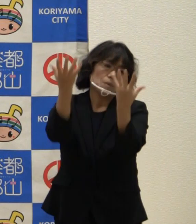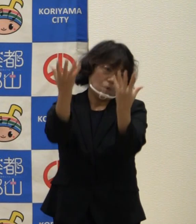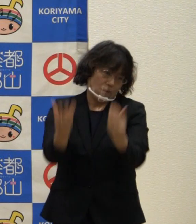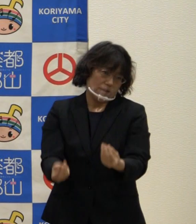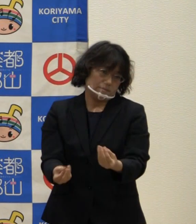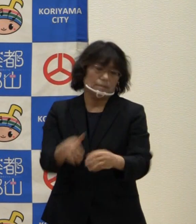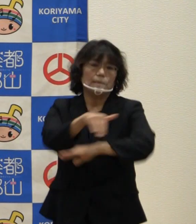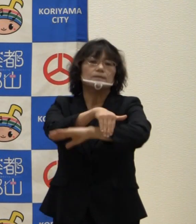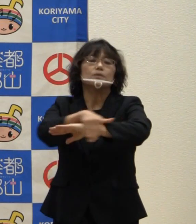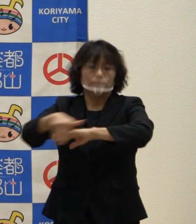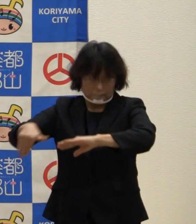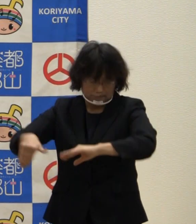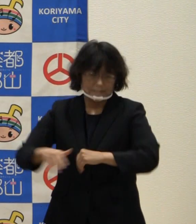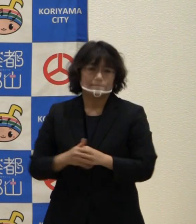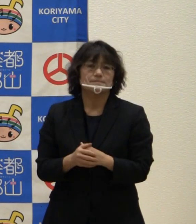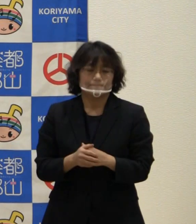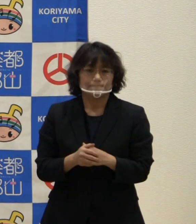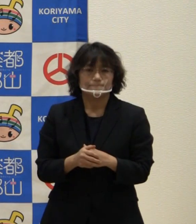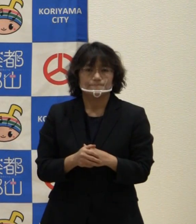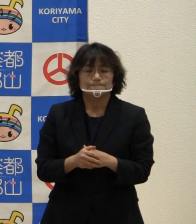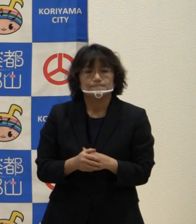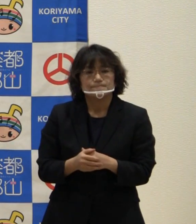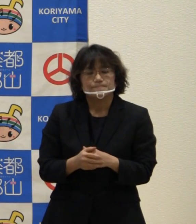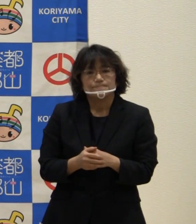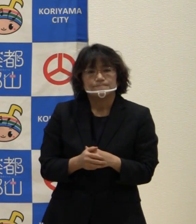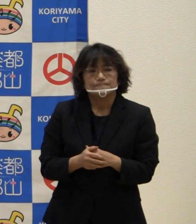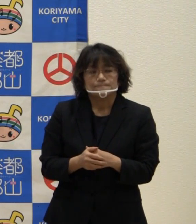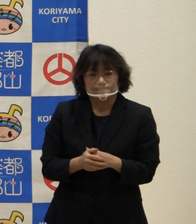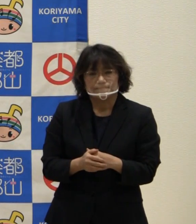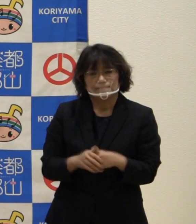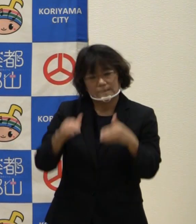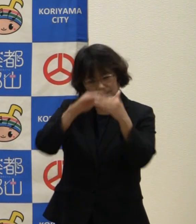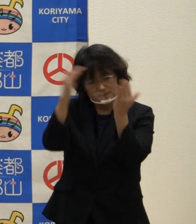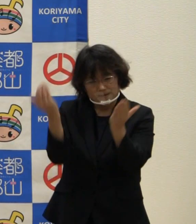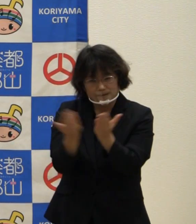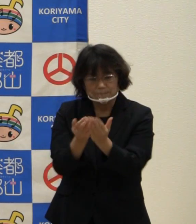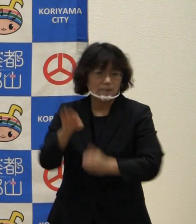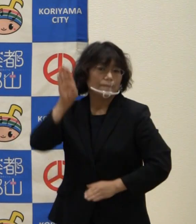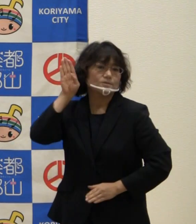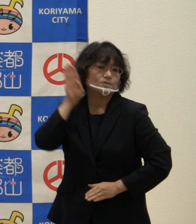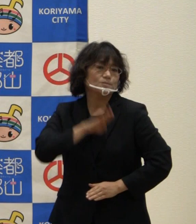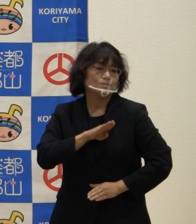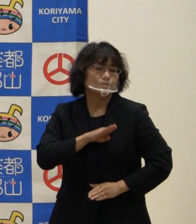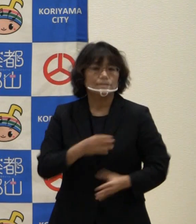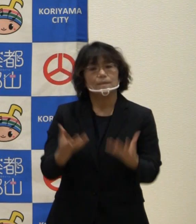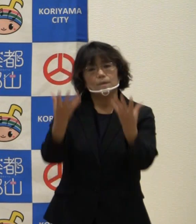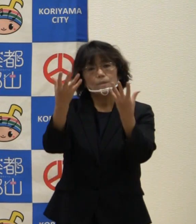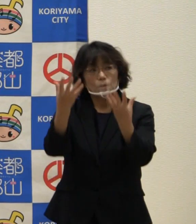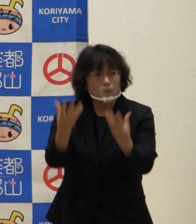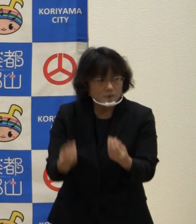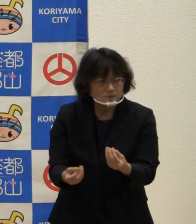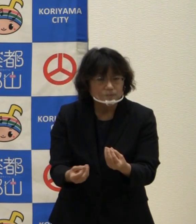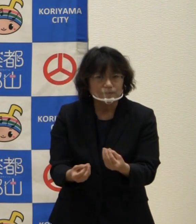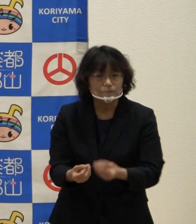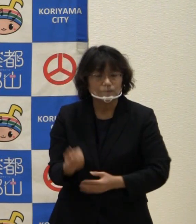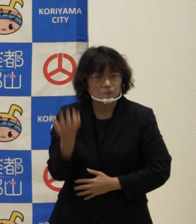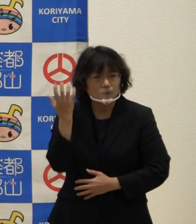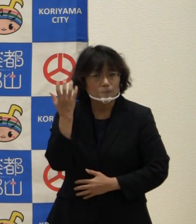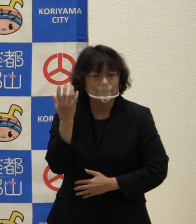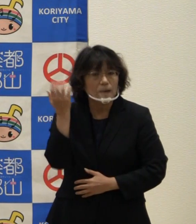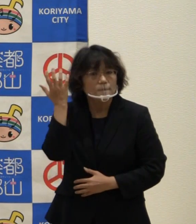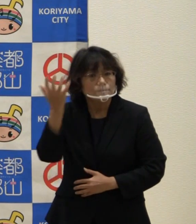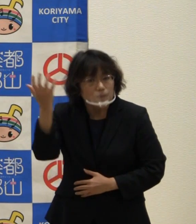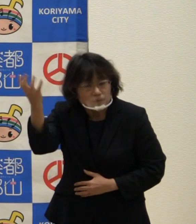に除去土壌等の搬出が進むようなことを願いつつこの予算を計上しております。それ